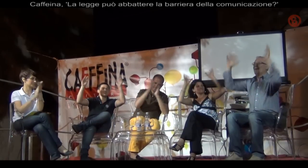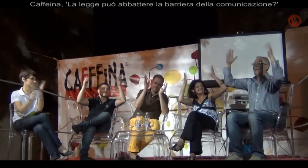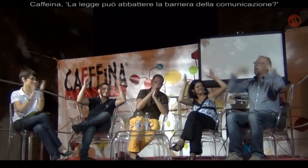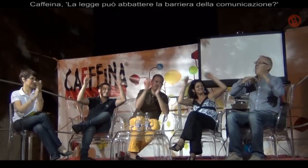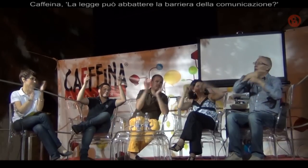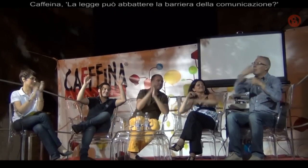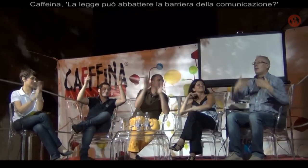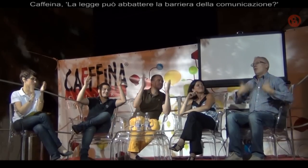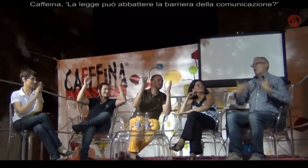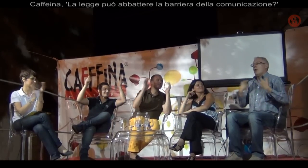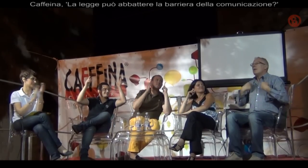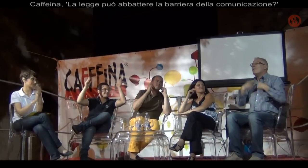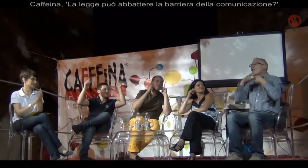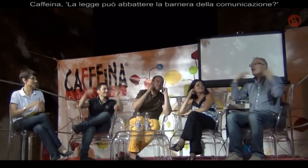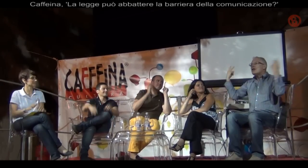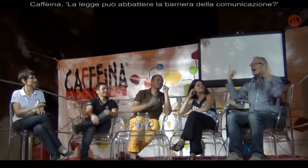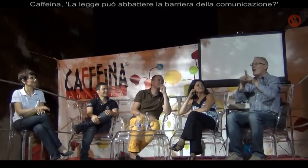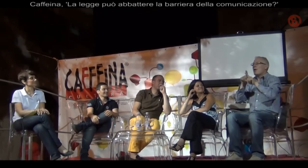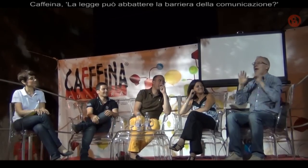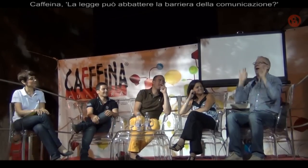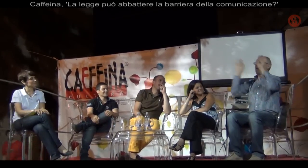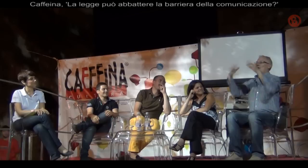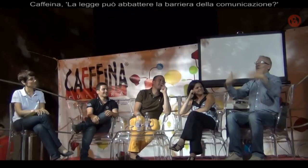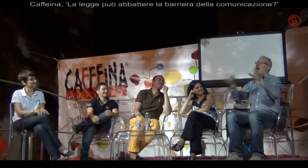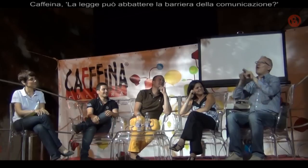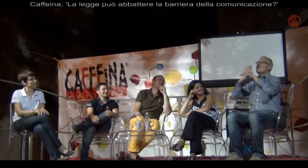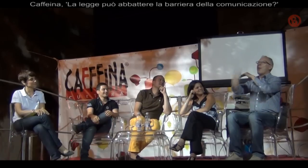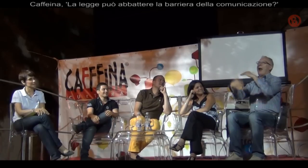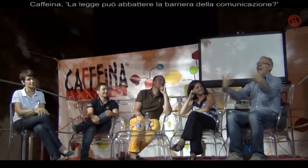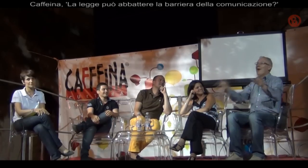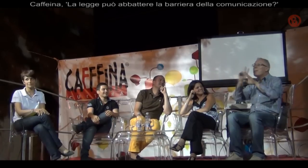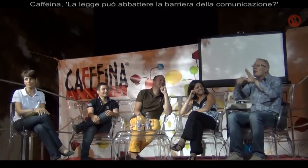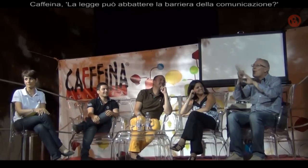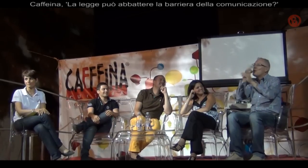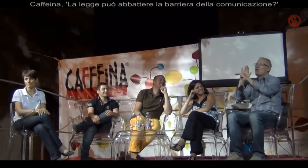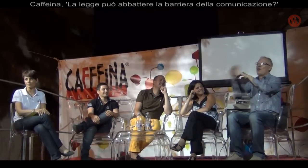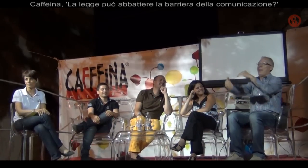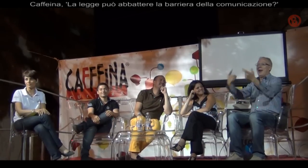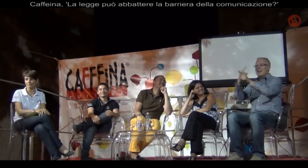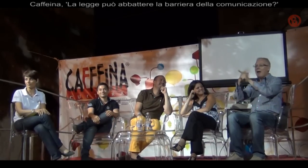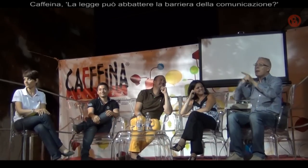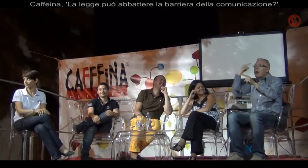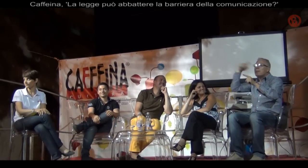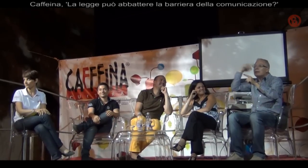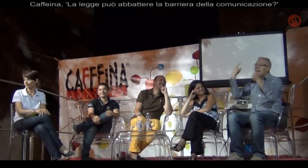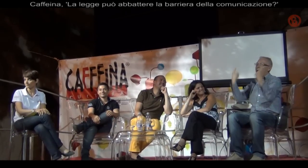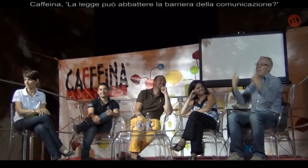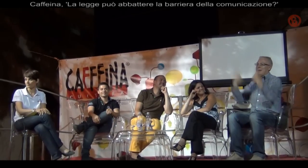per la LIS. Io sono molto felice di essere arrivato fino a qui e per me non siamo nel